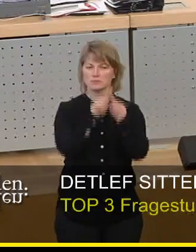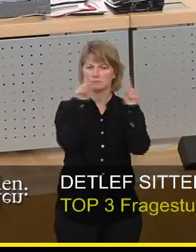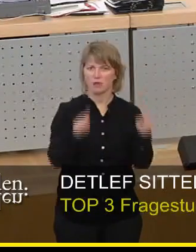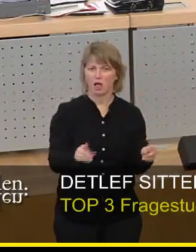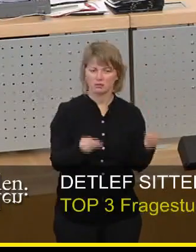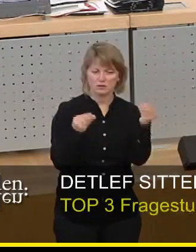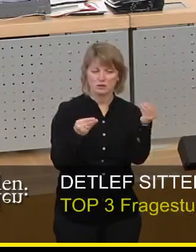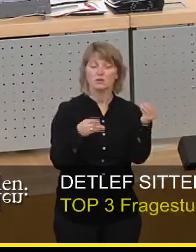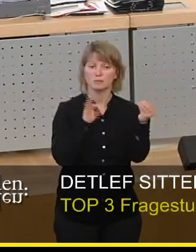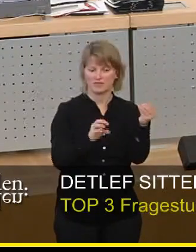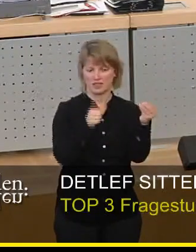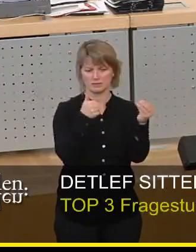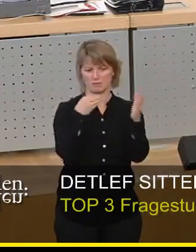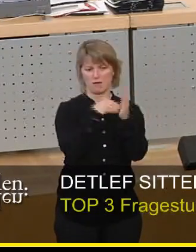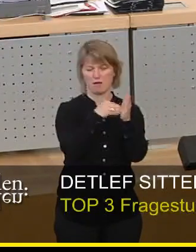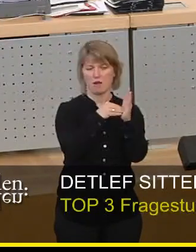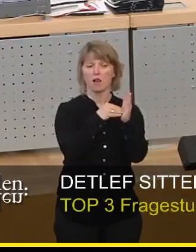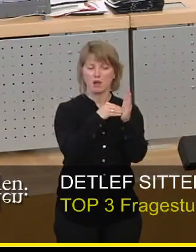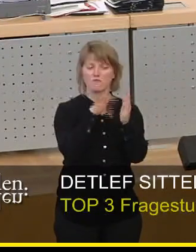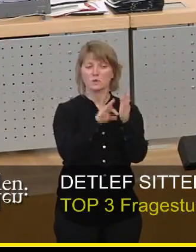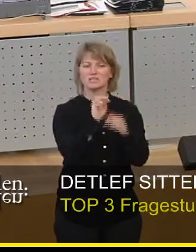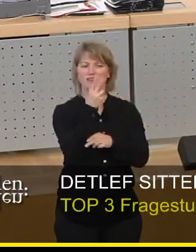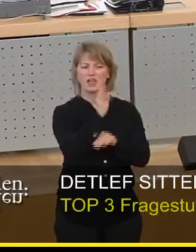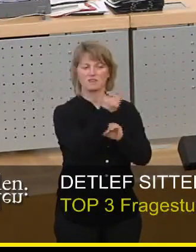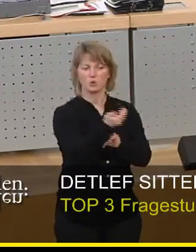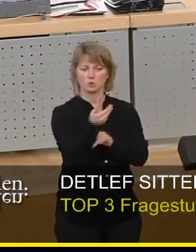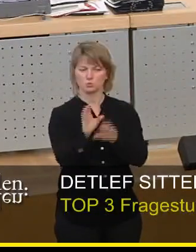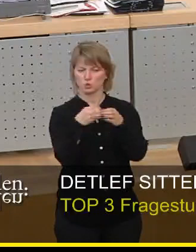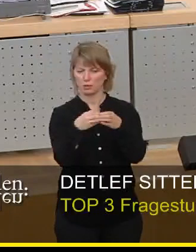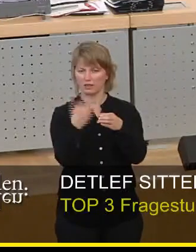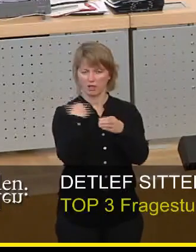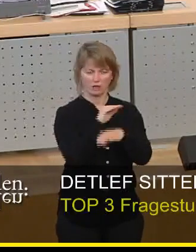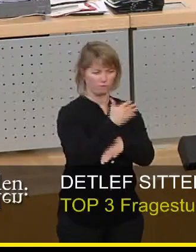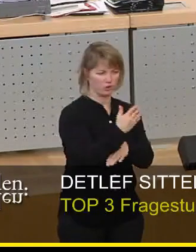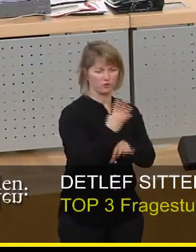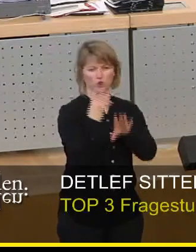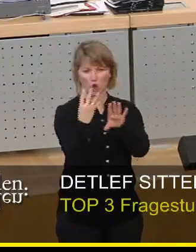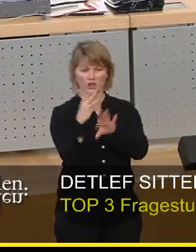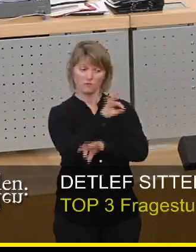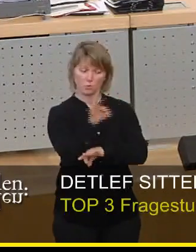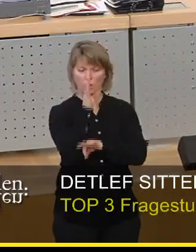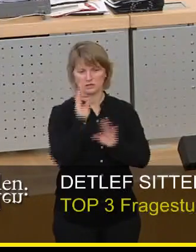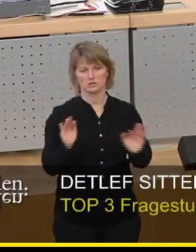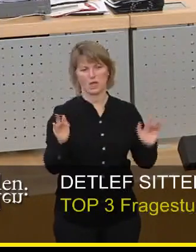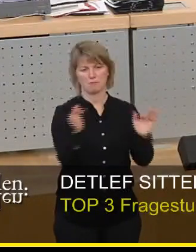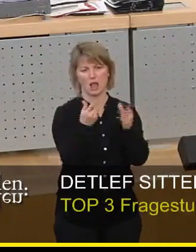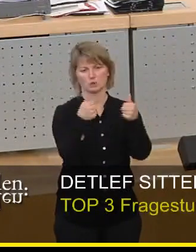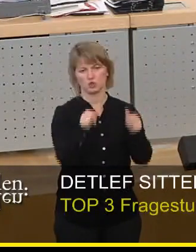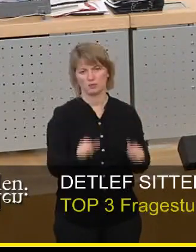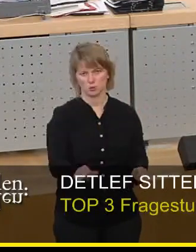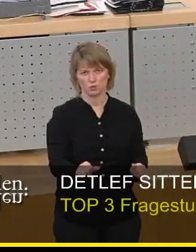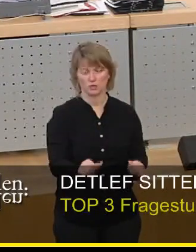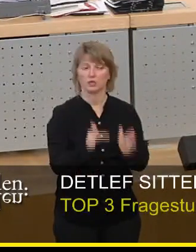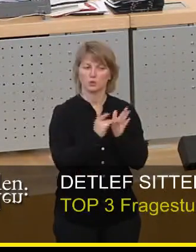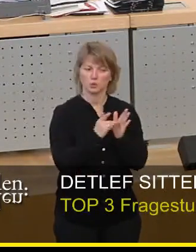wir zum ersten Mal für 2 Vergütungsgruppen, einmal die 5 und einmal die 9, Sammelausschreibungen gefertigt, um